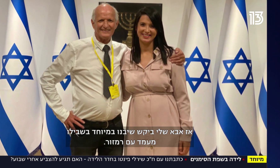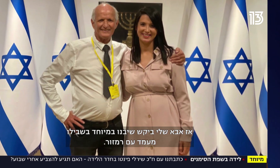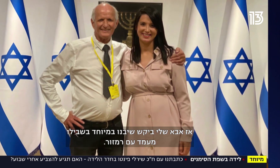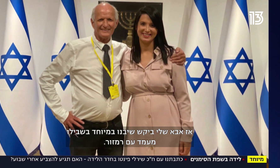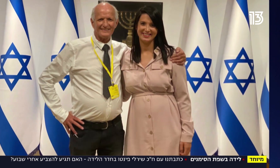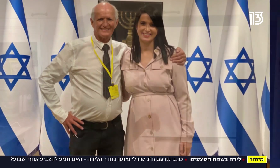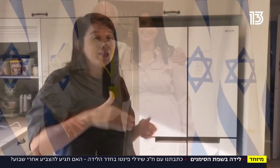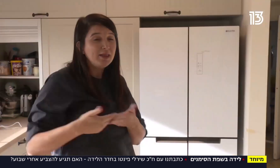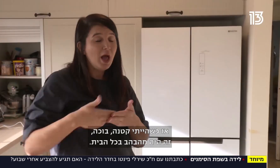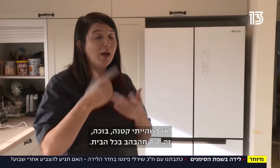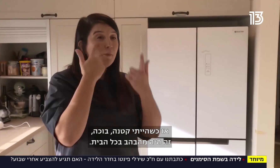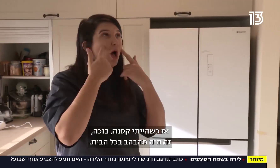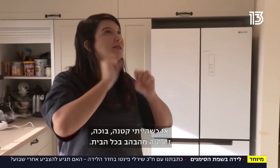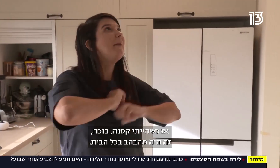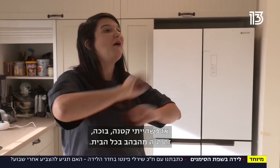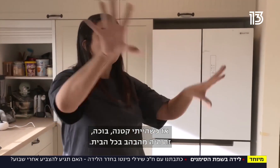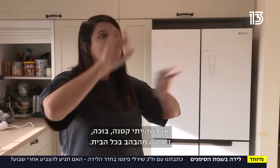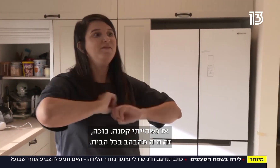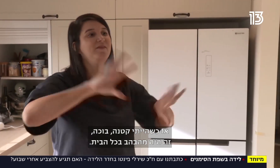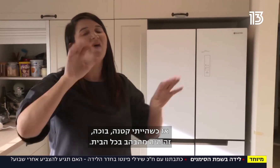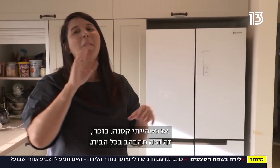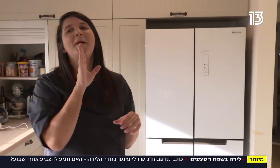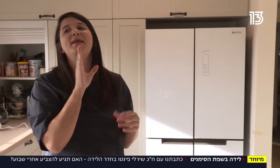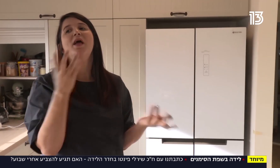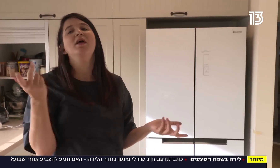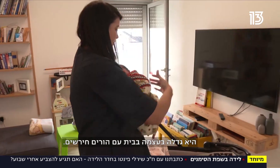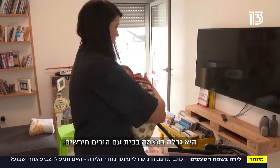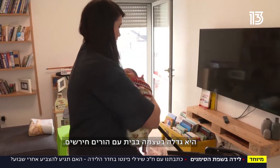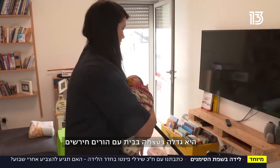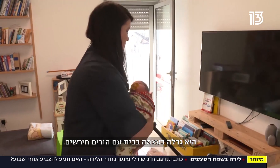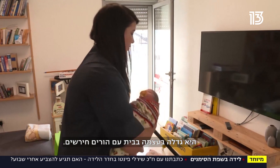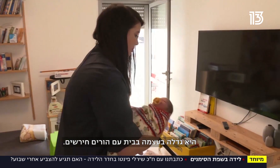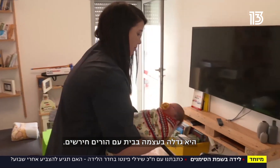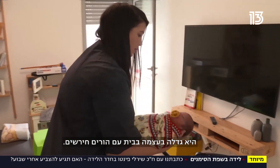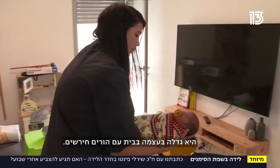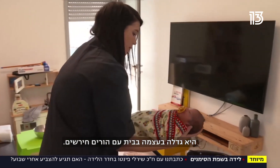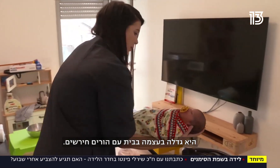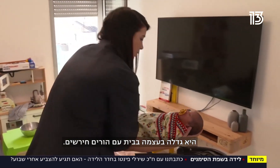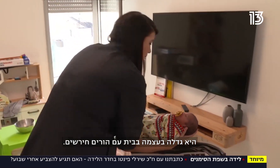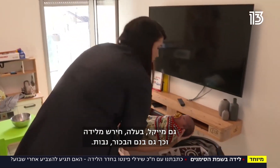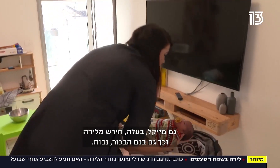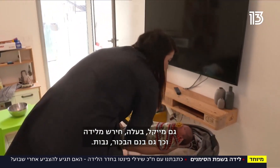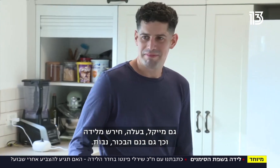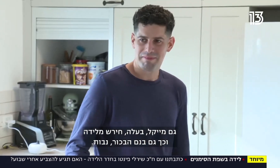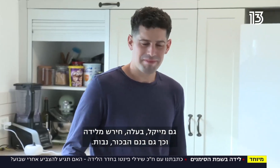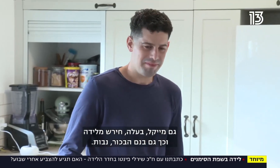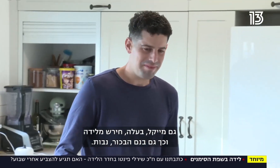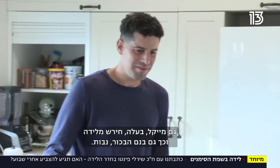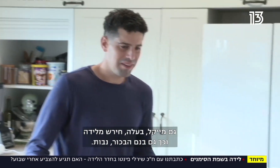עם רמזור. כשהייתי קטנה בוכה, זה היה מעבב בכל הבית. היא גדלה בעצמה בבית עם הורים חרשים, גם מייקל בעלה חרש